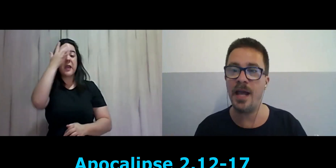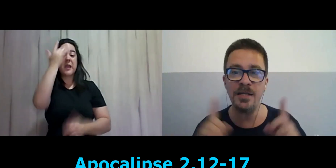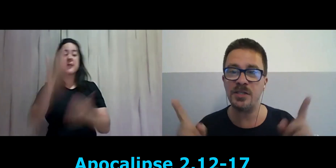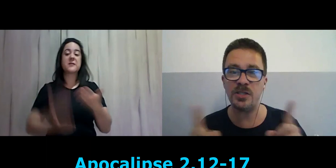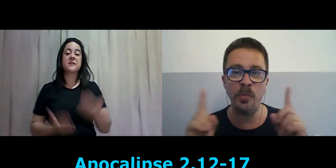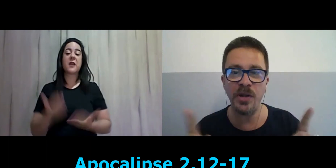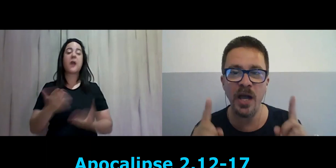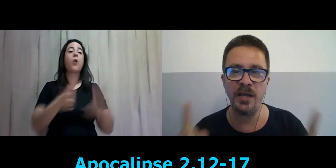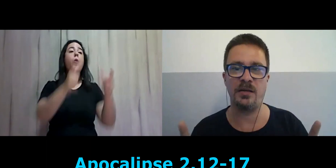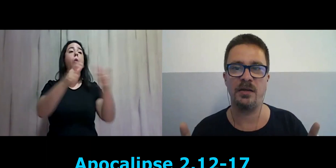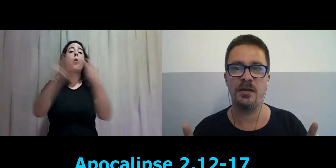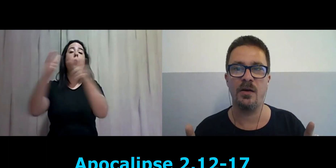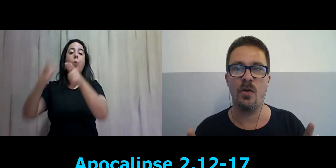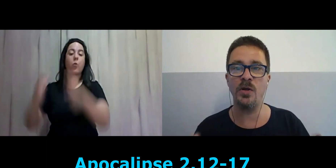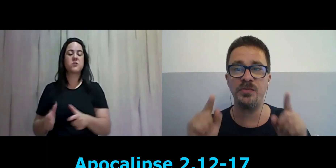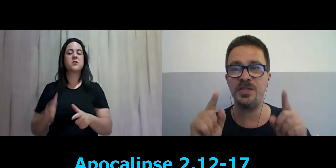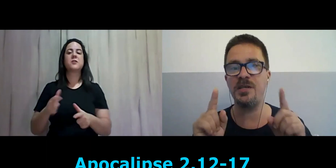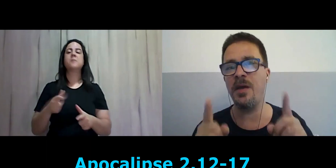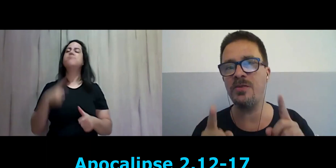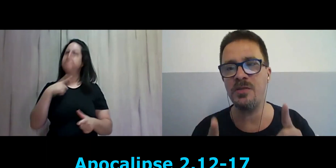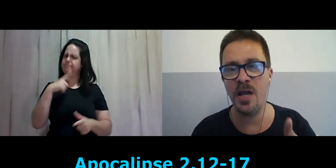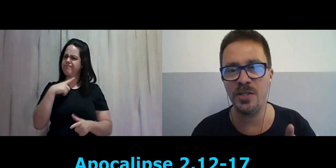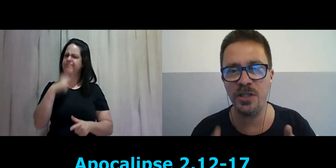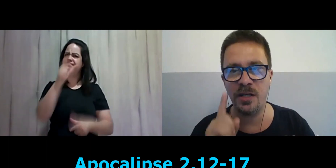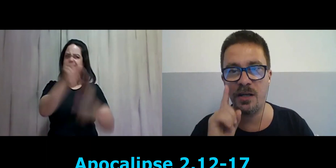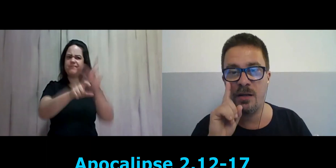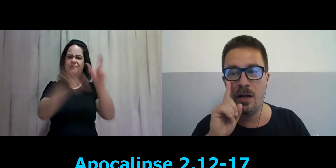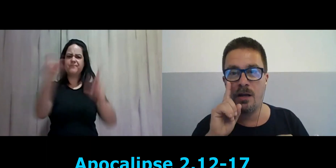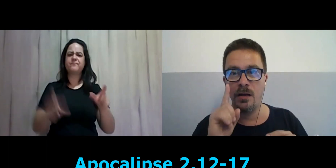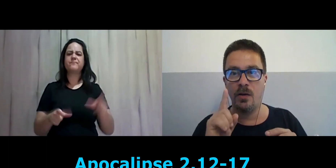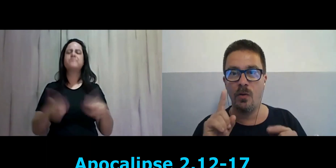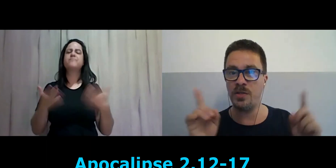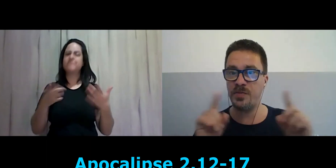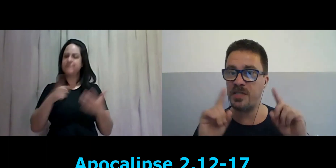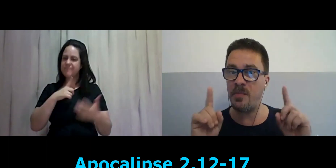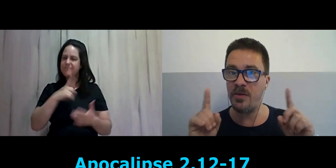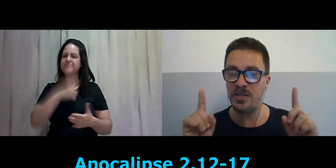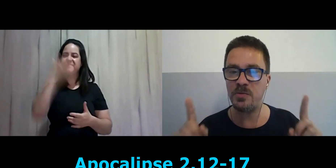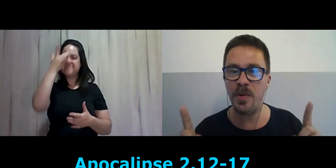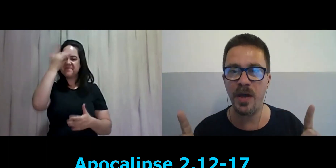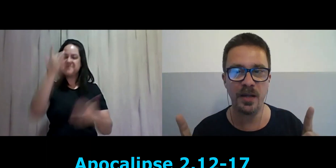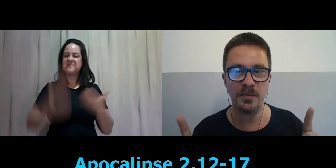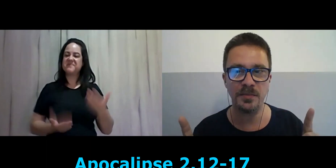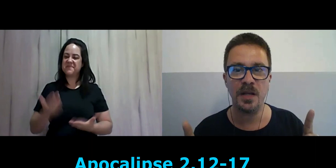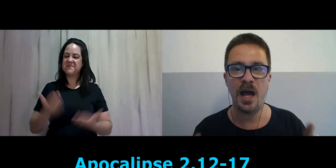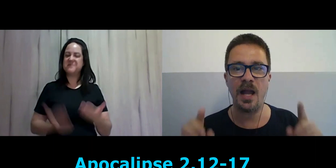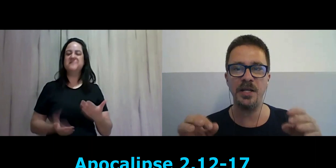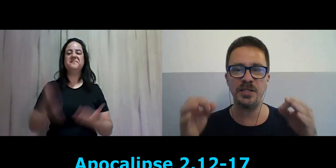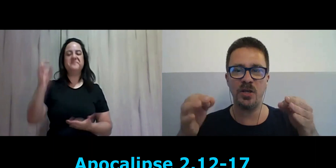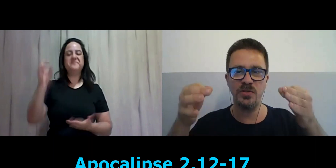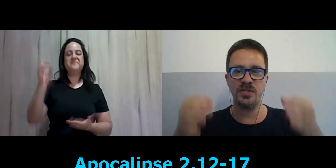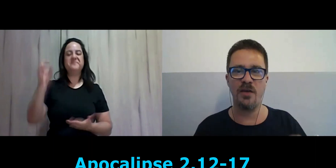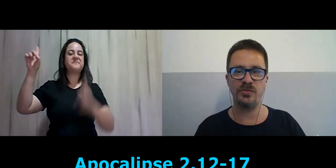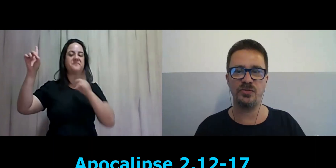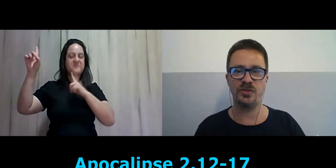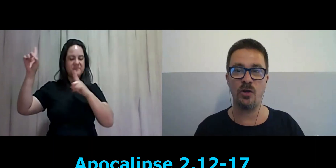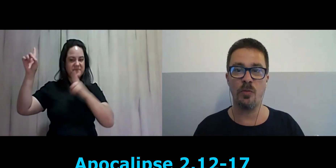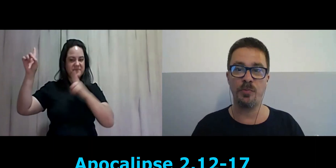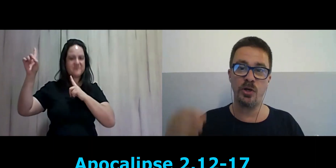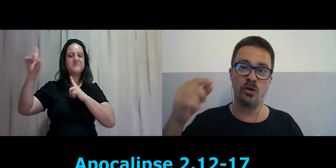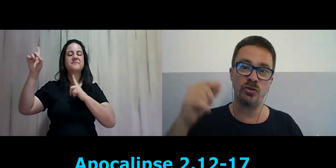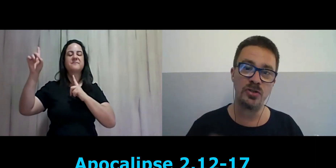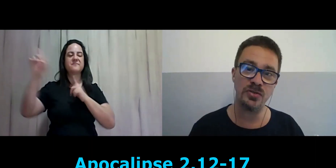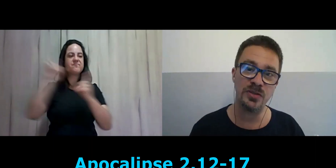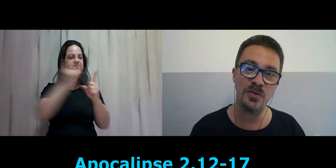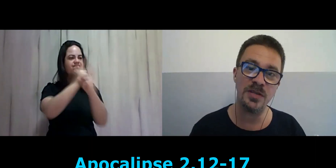estão. E eles estão por aí, onde você menos imagina, onde você menos espera. Ali estão os servos do